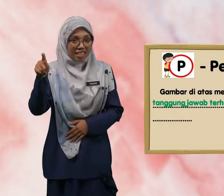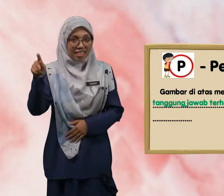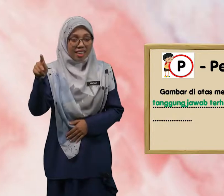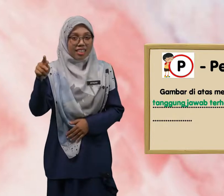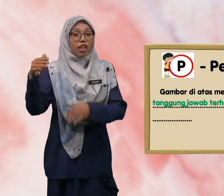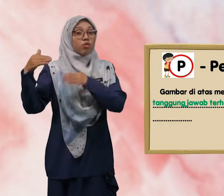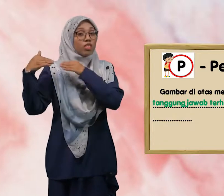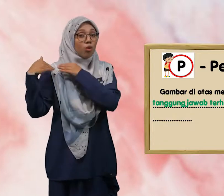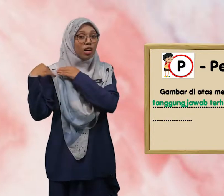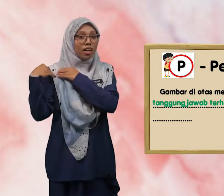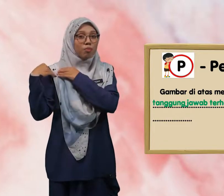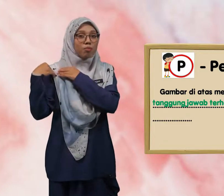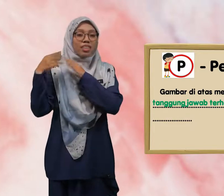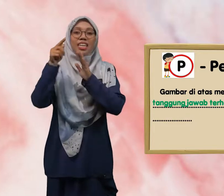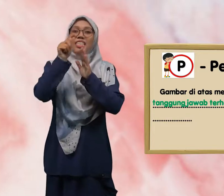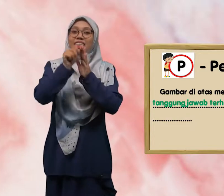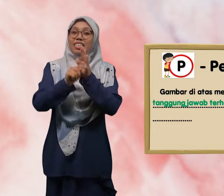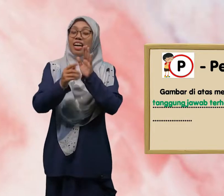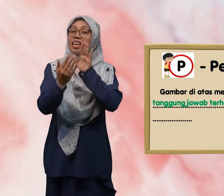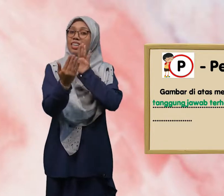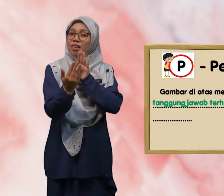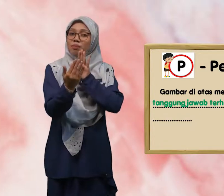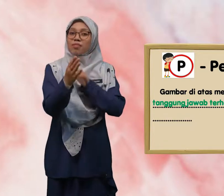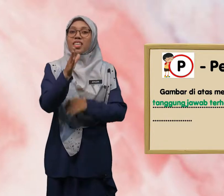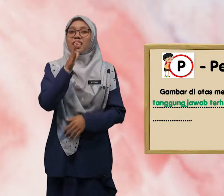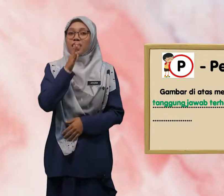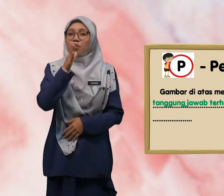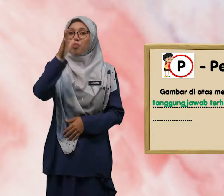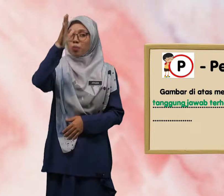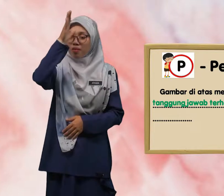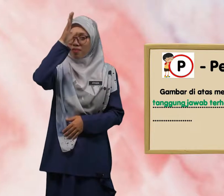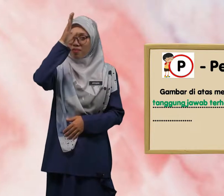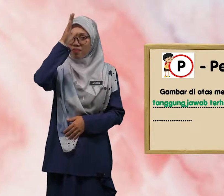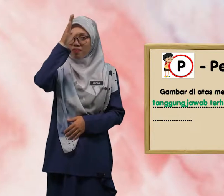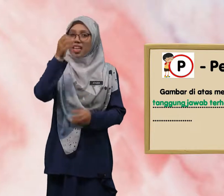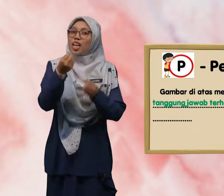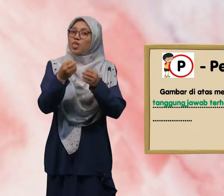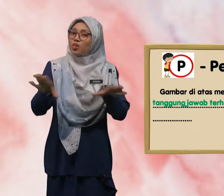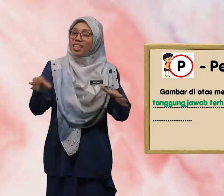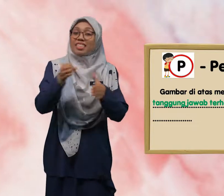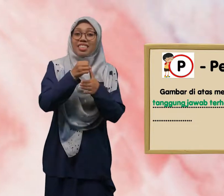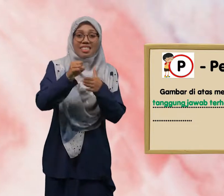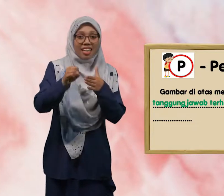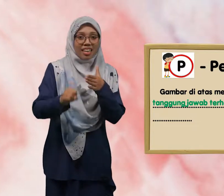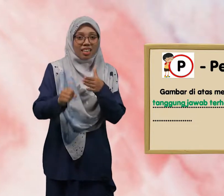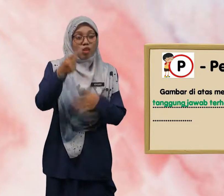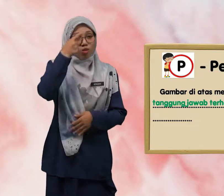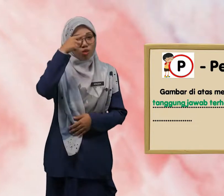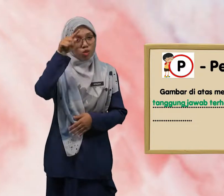tanggung jawab terhadap ibu bapak sudah selesai untuk